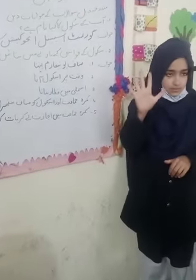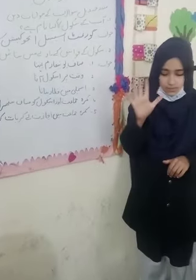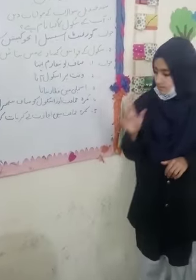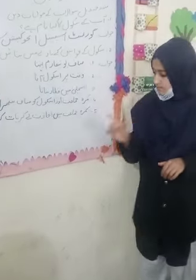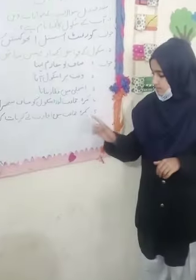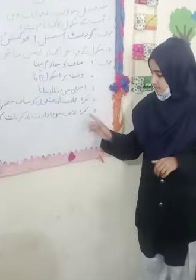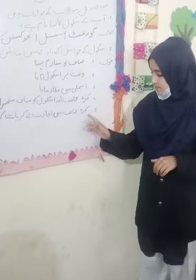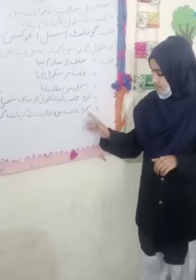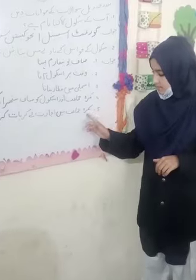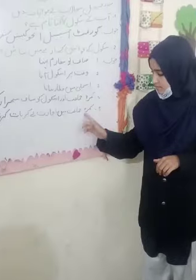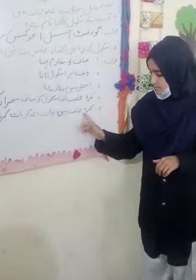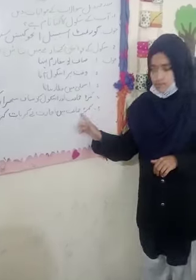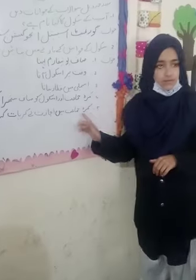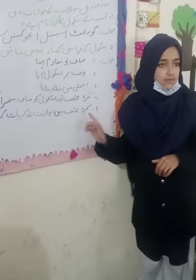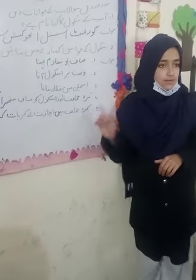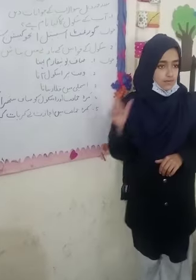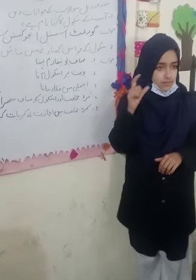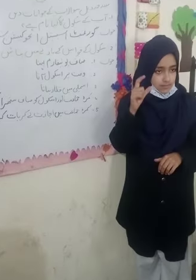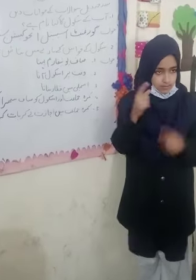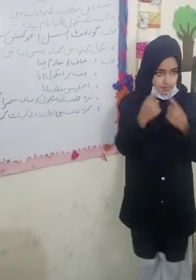नंबर पाँच, कमरा